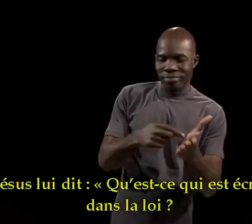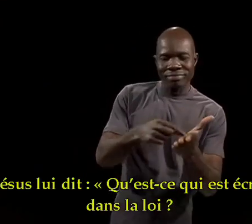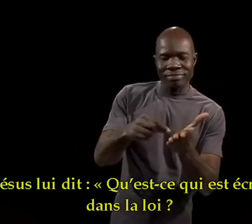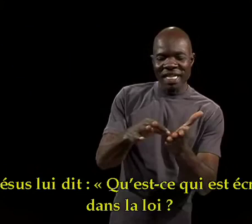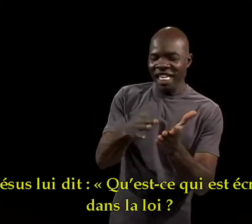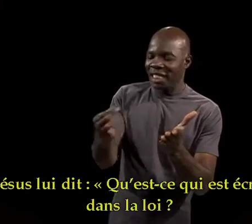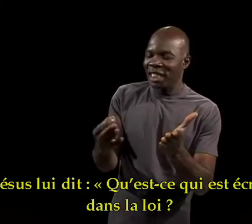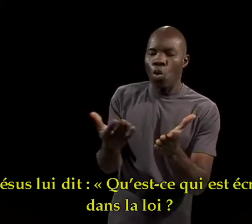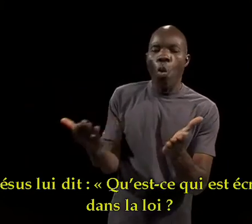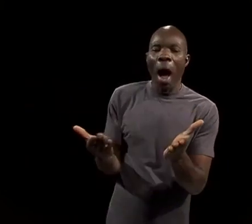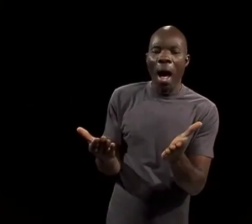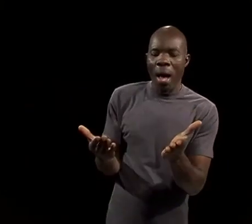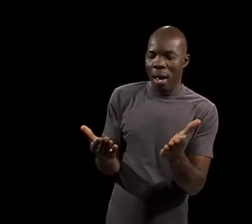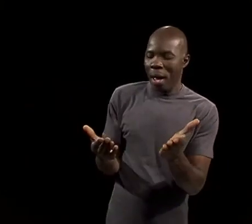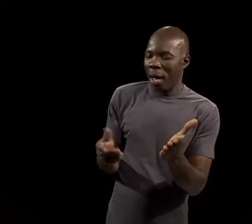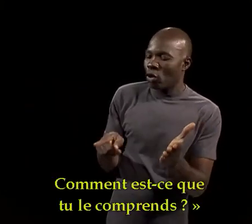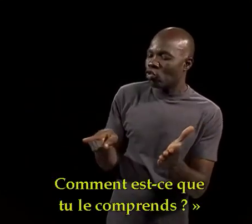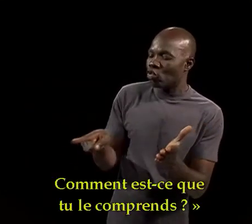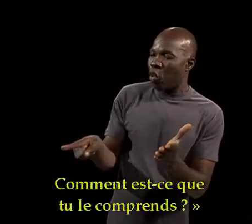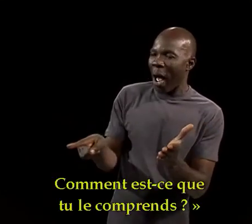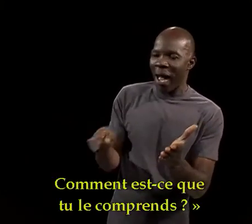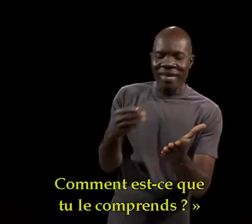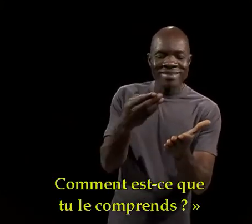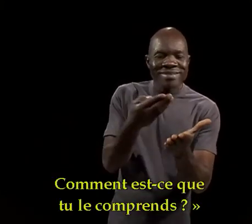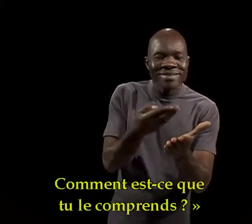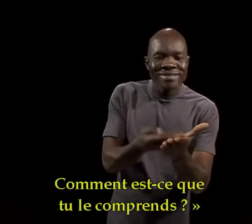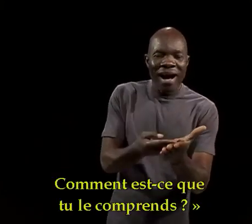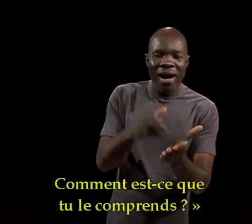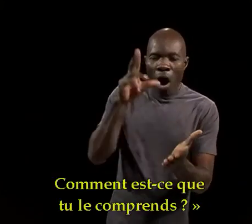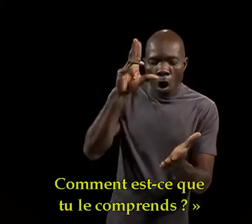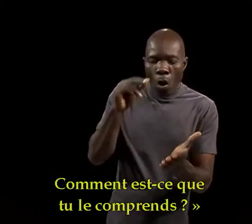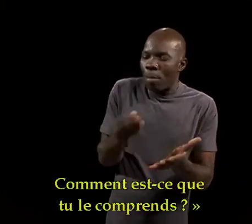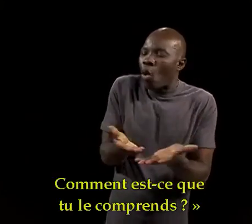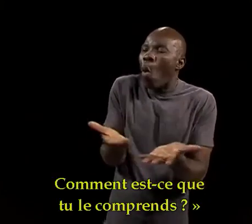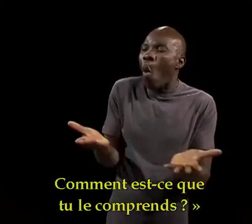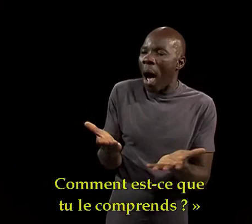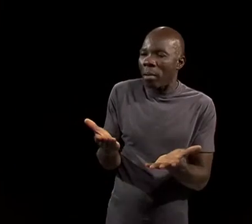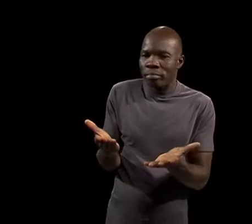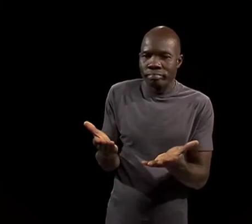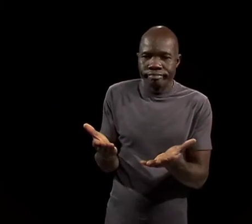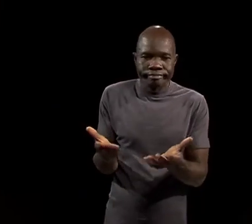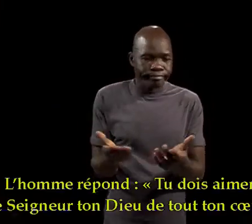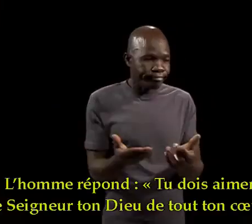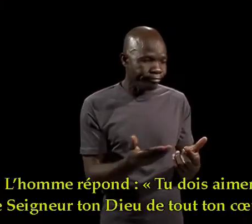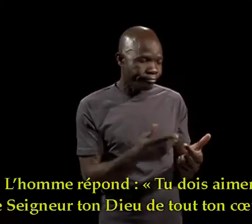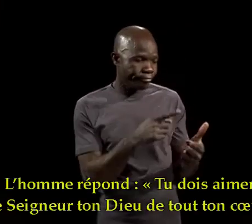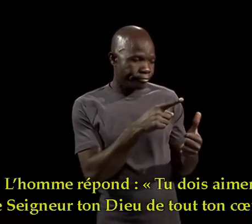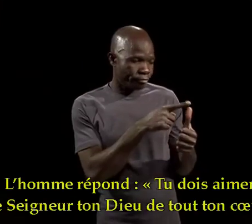Jésus lui dit « Qu'est-ce qui est écrit dans la loi ? Comment est-ce que tu le comprends ? » L'homme répond